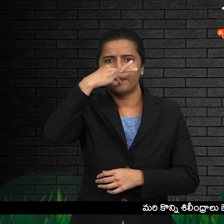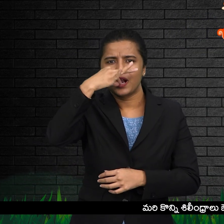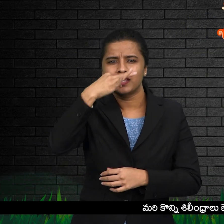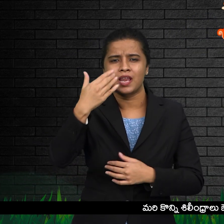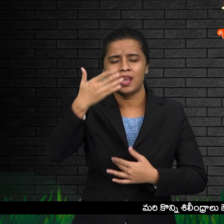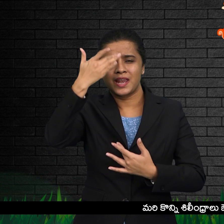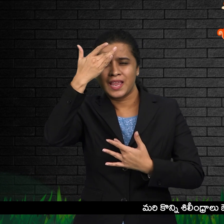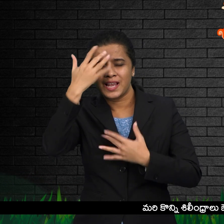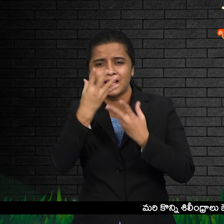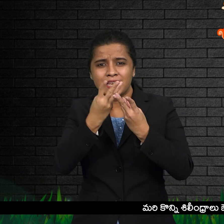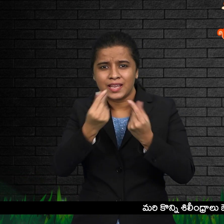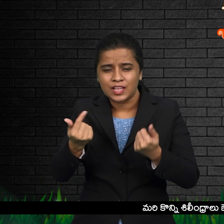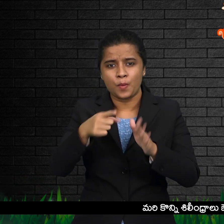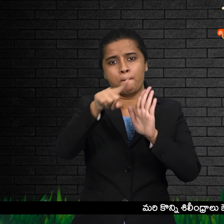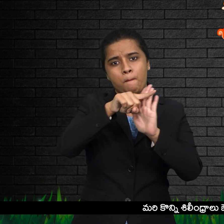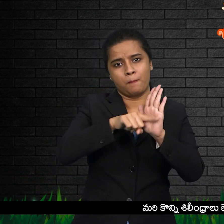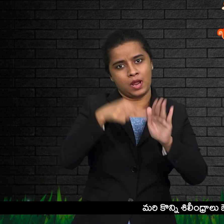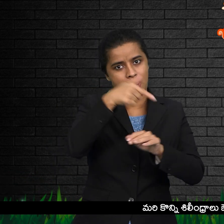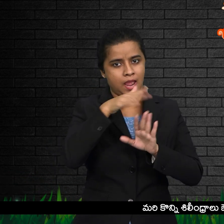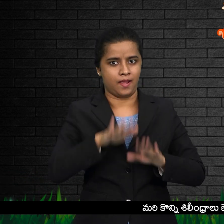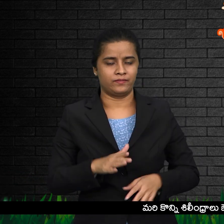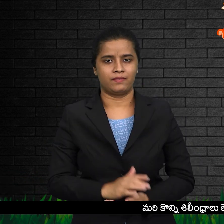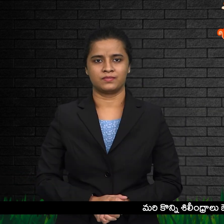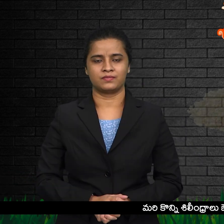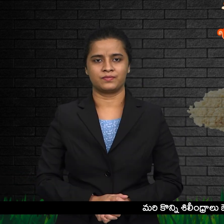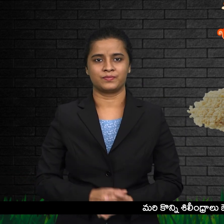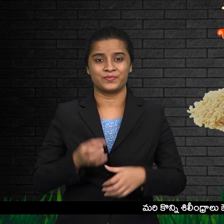మరికొన్ని శిలీంధ్రాలు ఔషధ గుణాలను కలిగి ఉంటాయి.